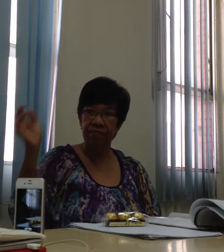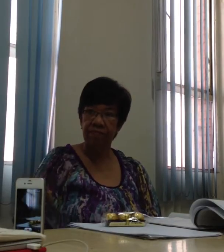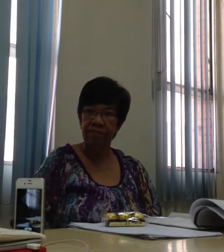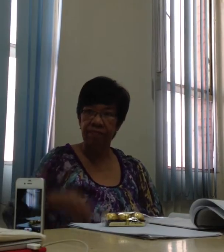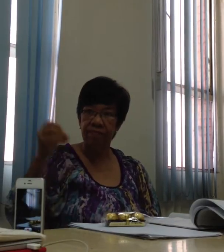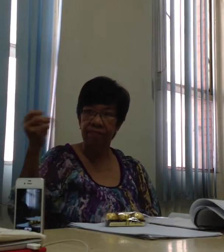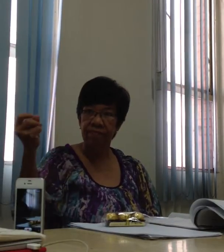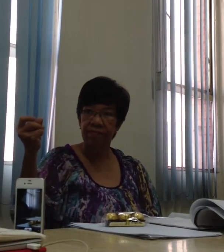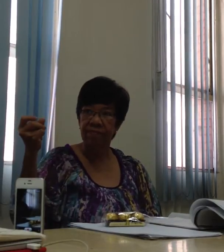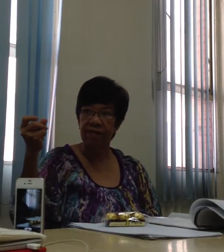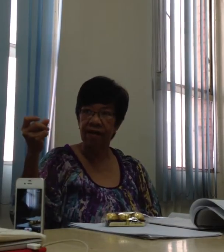Si Marcel.